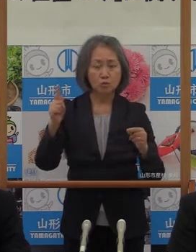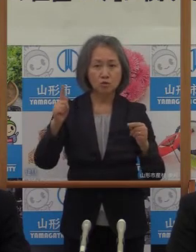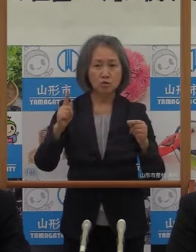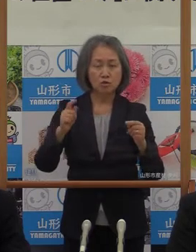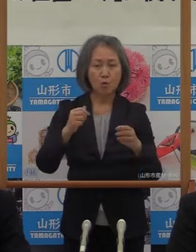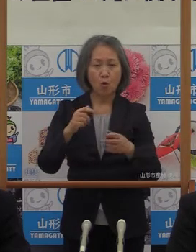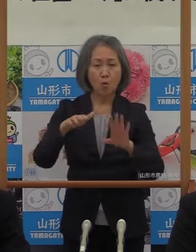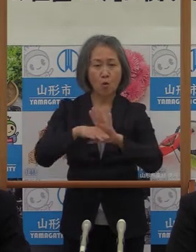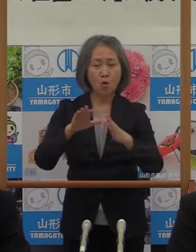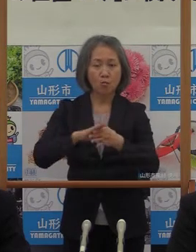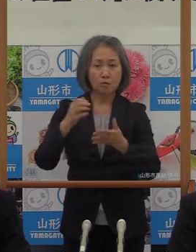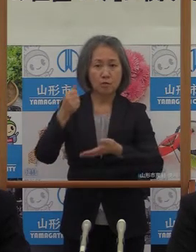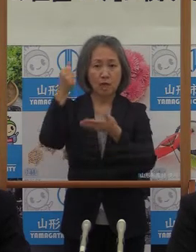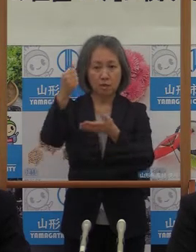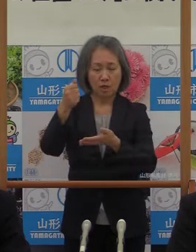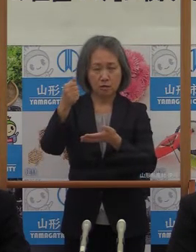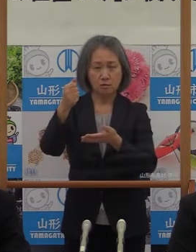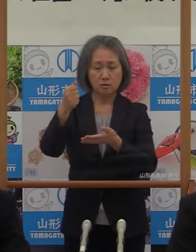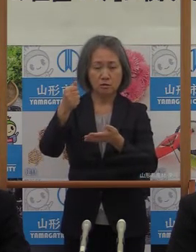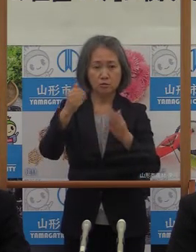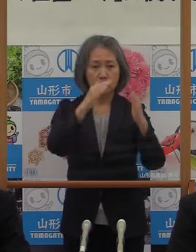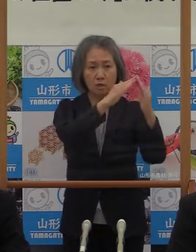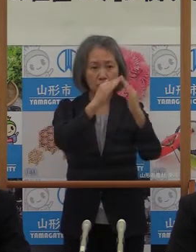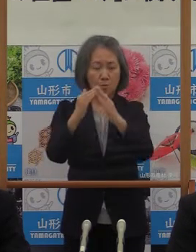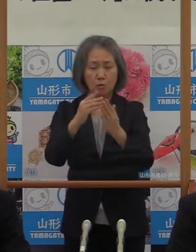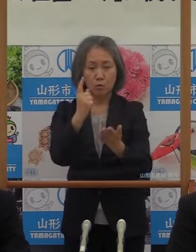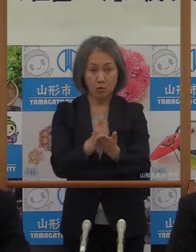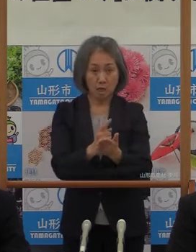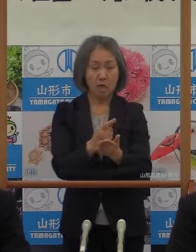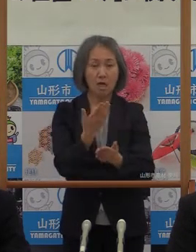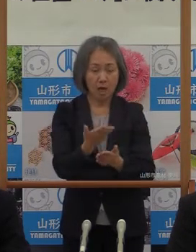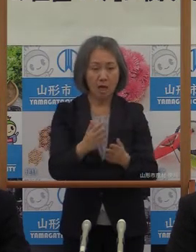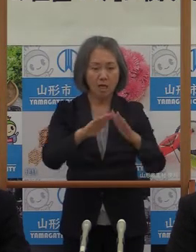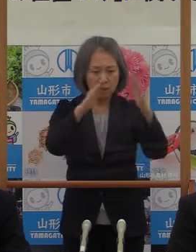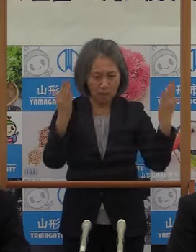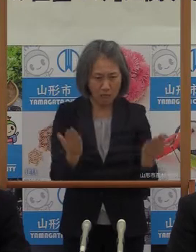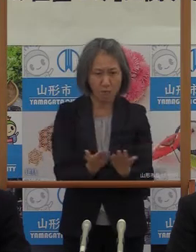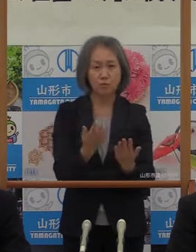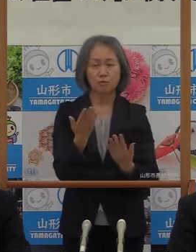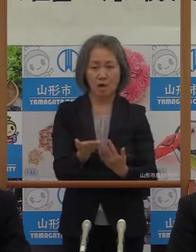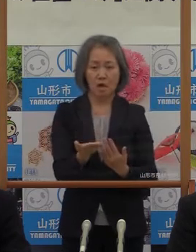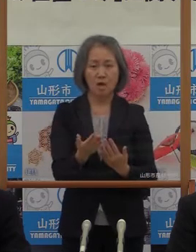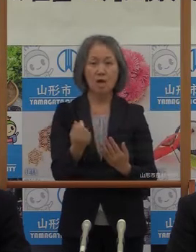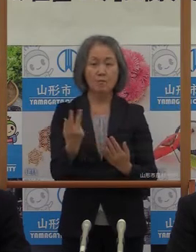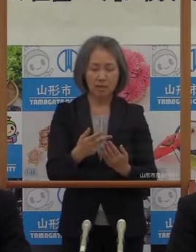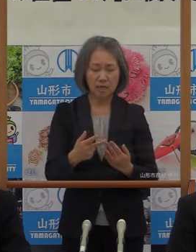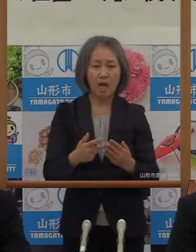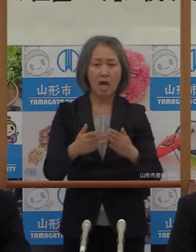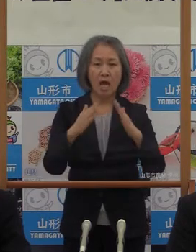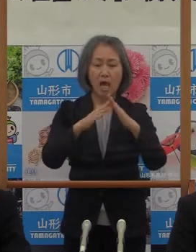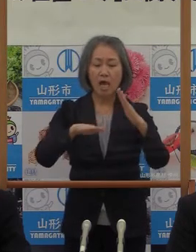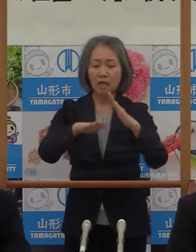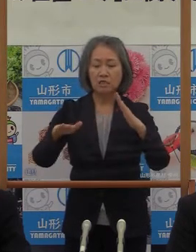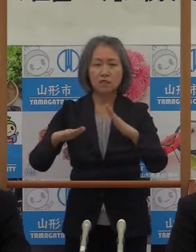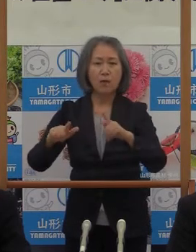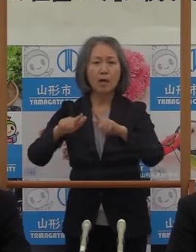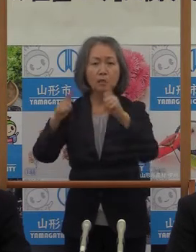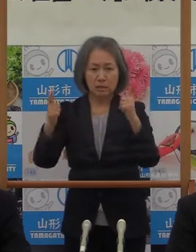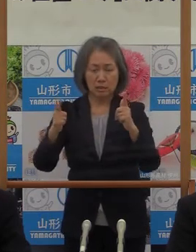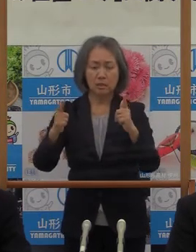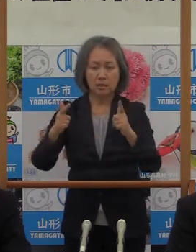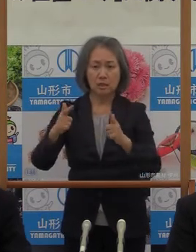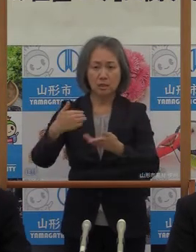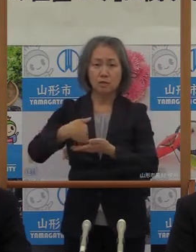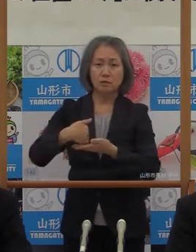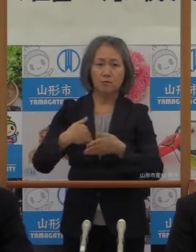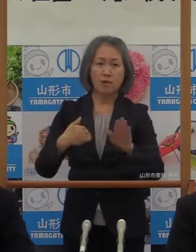登録されている建物をだけなのか、それともそれも含めた全部なのか、あと庭木ってお話ありましたけど、そこもちょっともう一度整